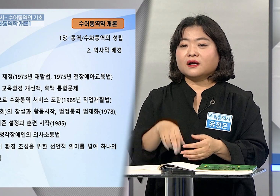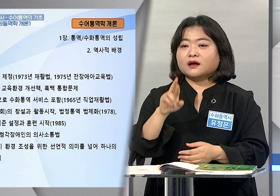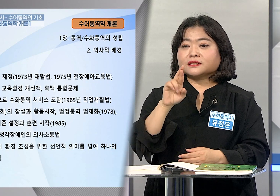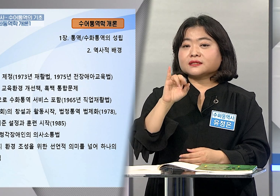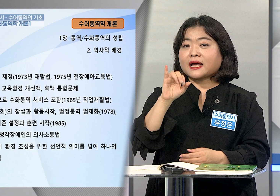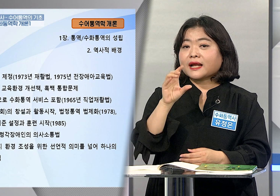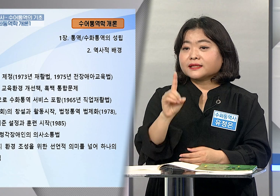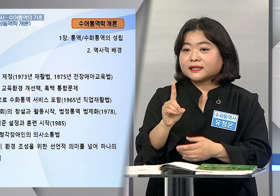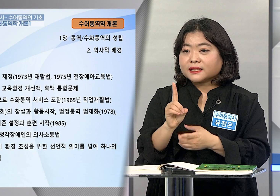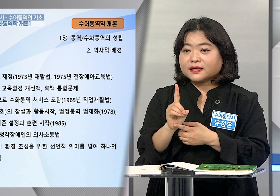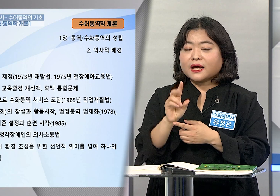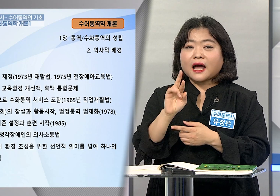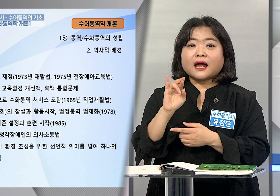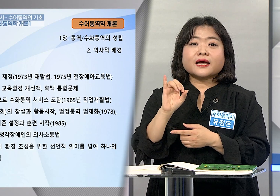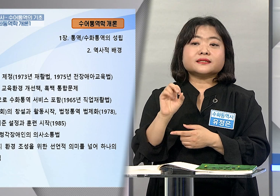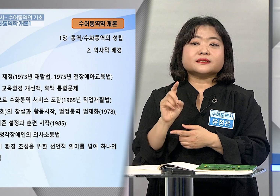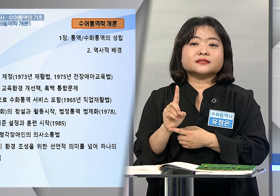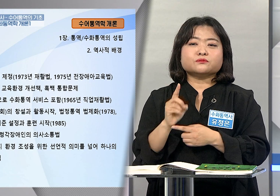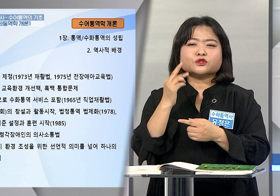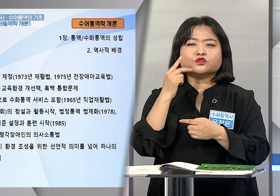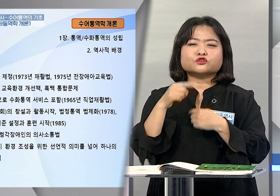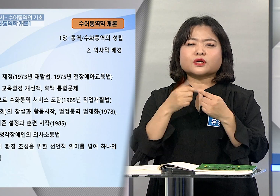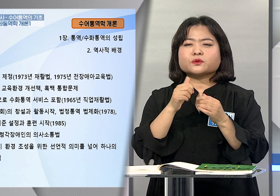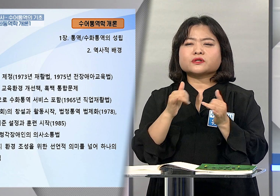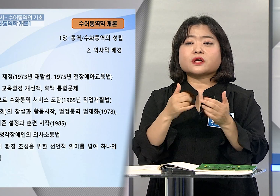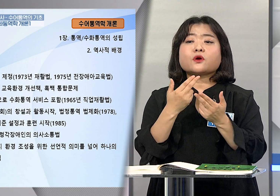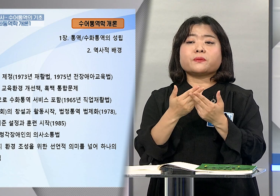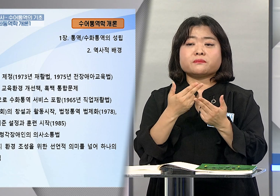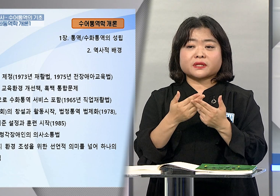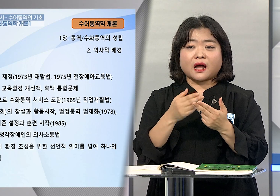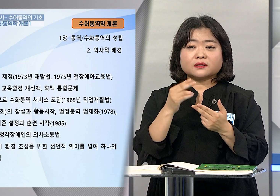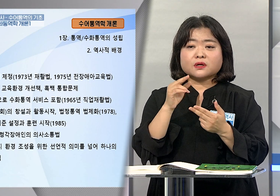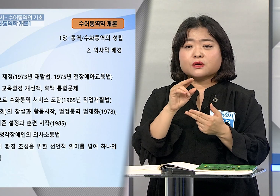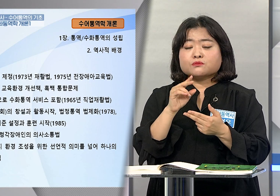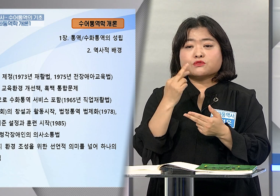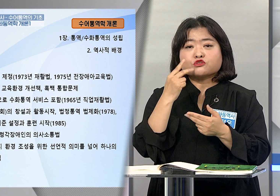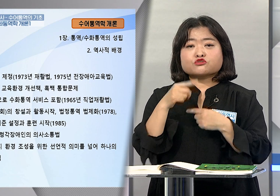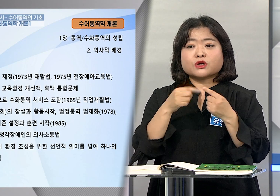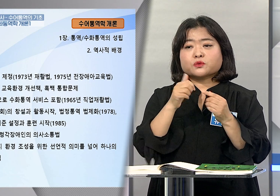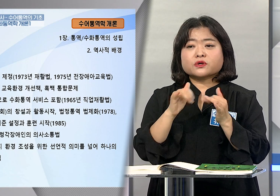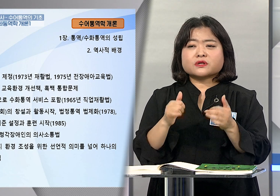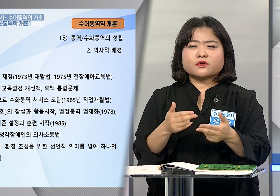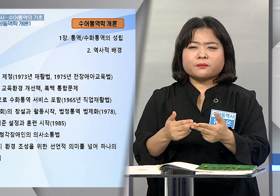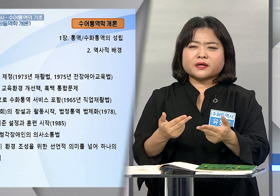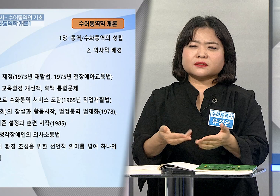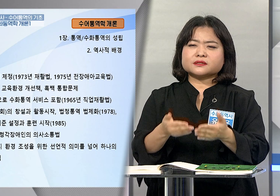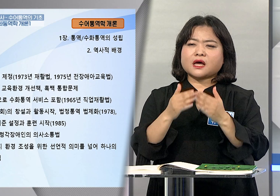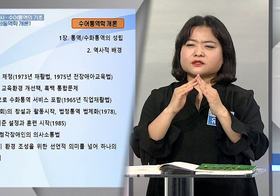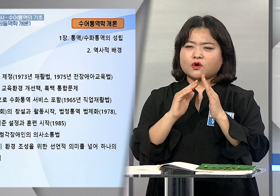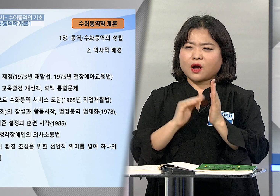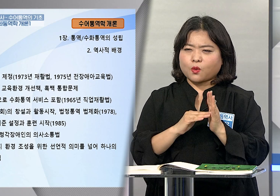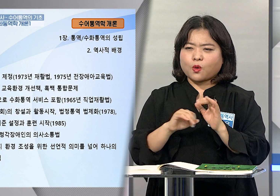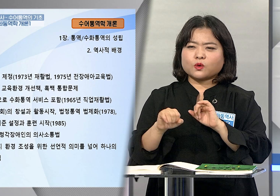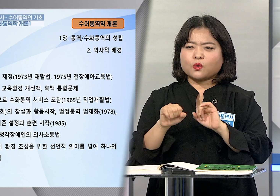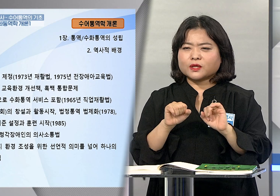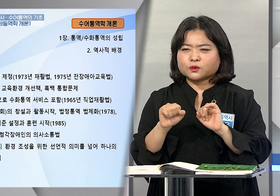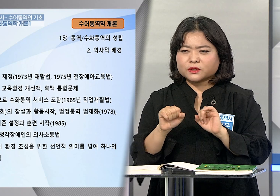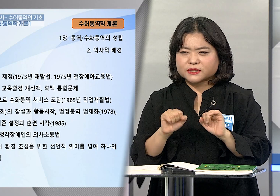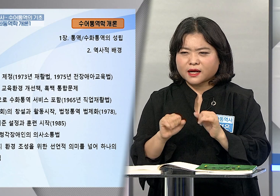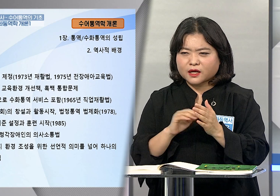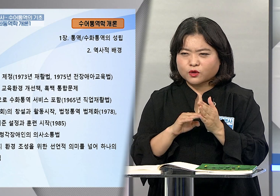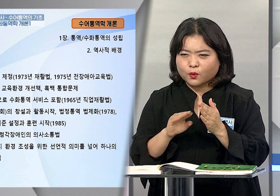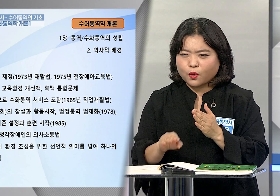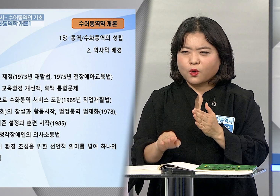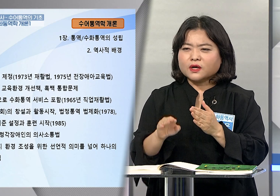같습니다. 어쨌든 RID는 미국 수화통역사 협회입니다. 미국 수화통역사 협회를 창설하고